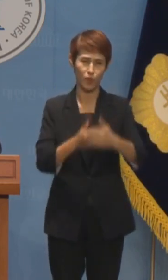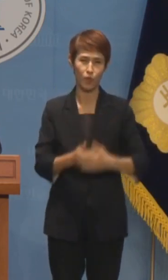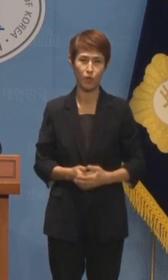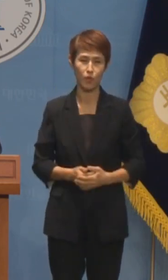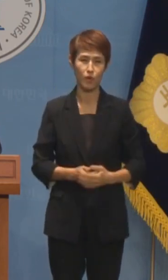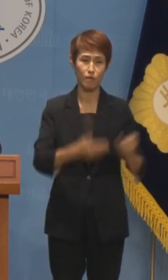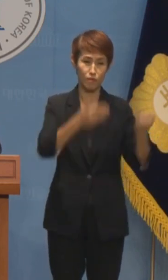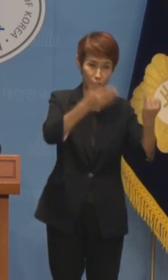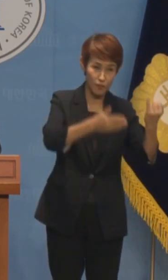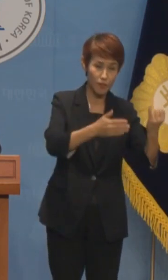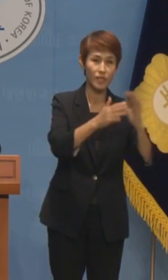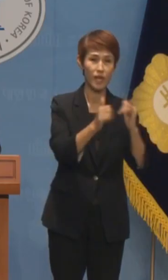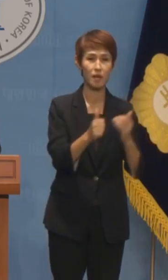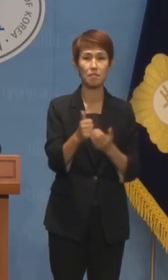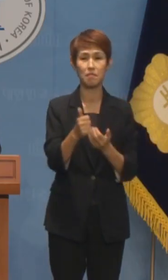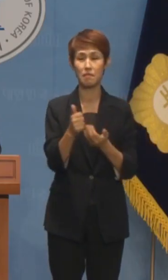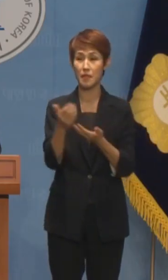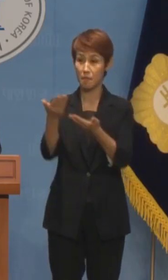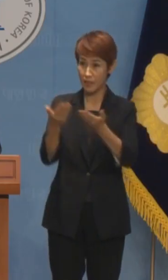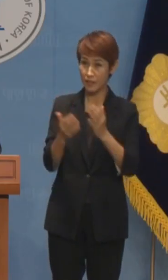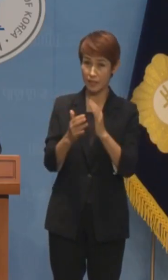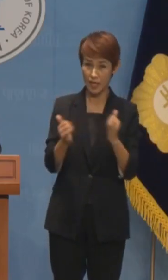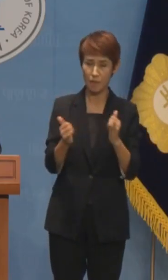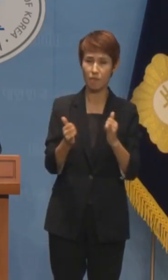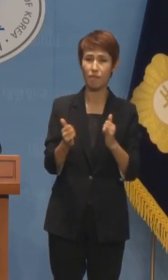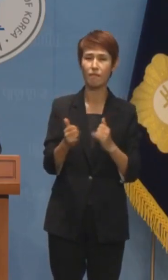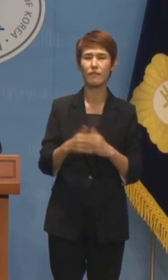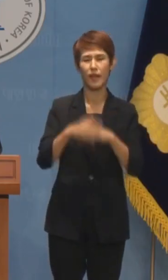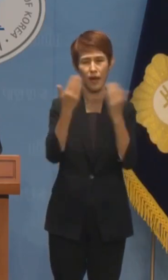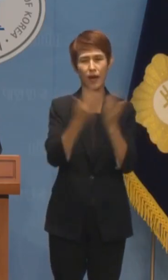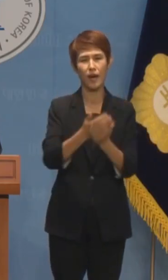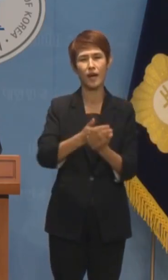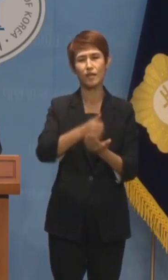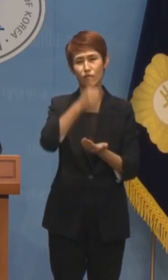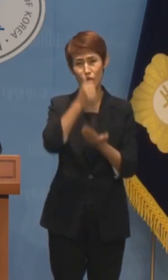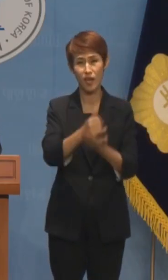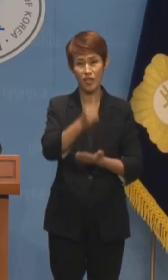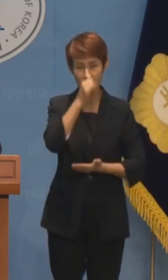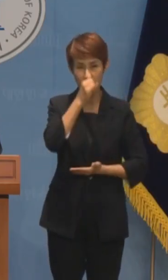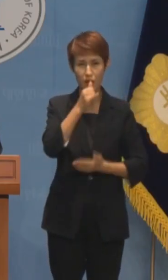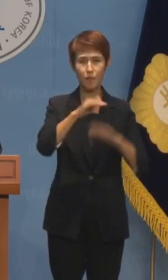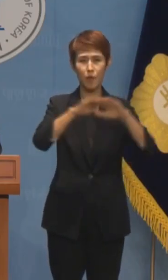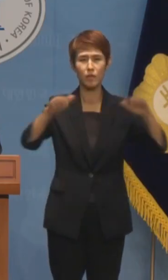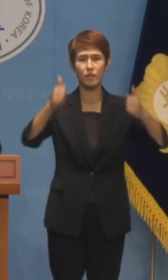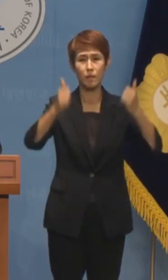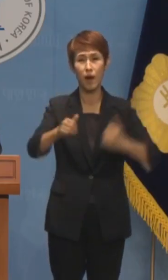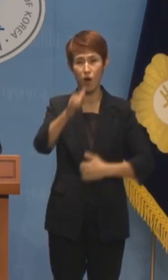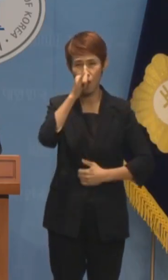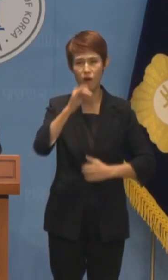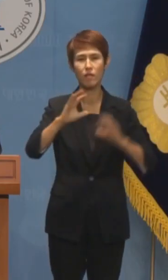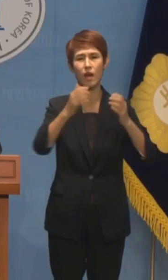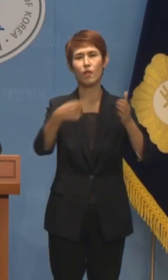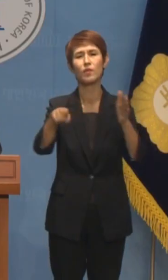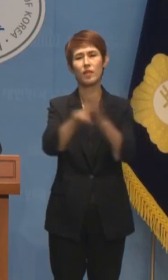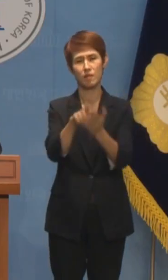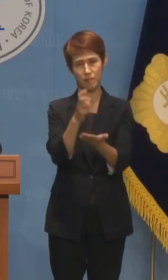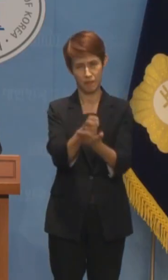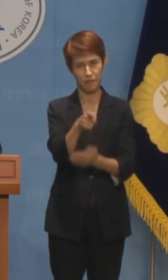받은 사람 모두 법 앞에 평등한 재판을 받는 것이 진정 나라를 위해 봉사하는 길입니다.